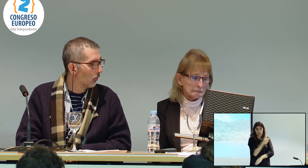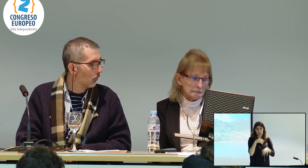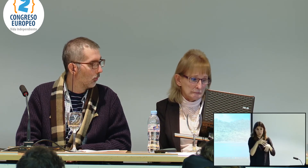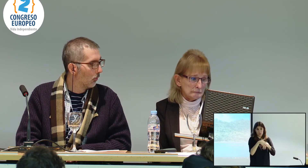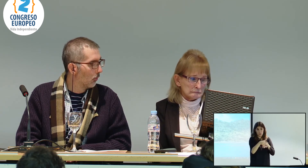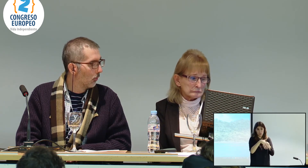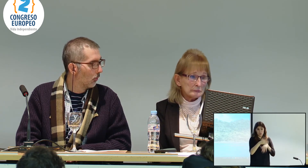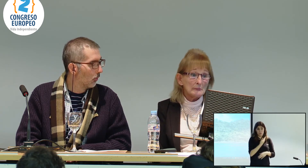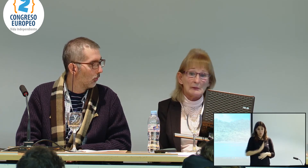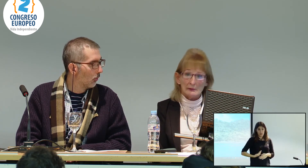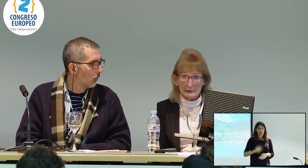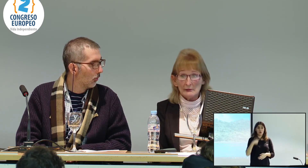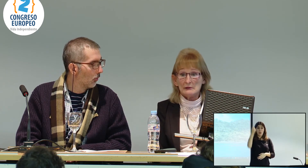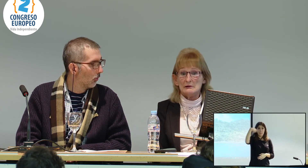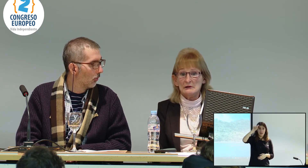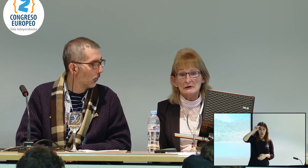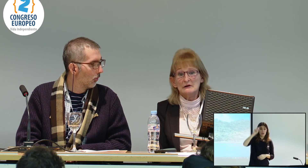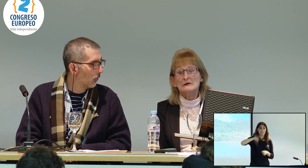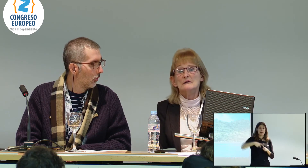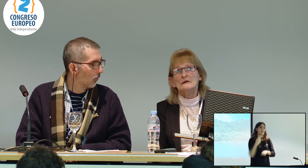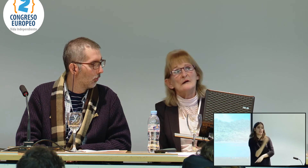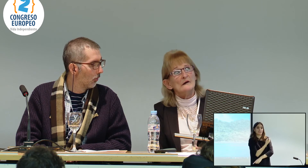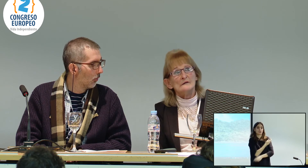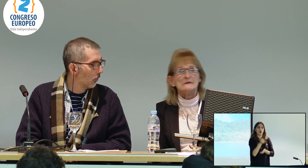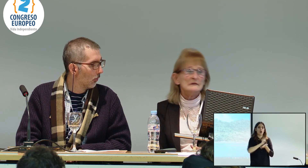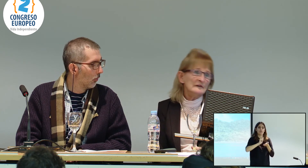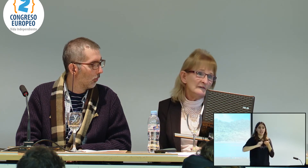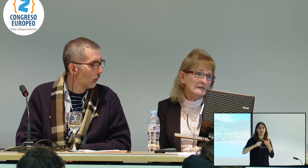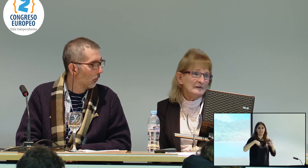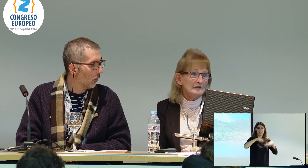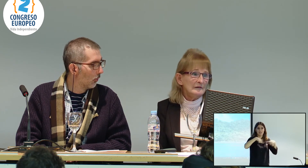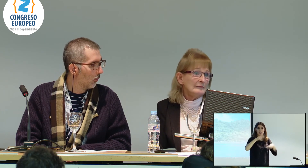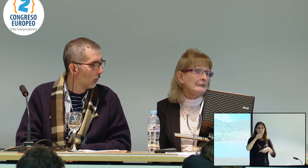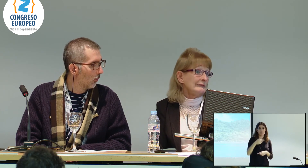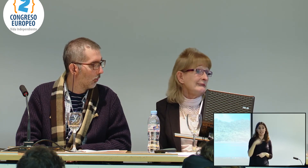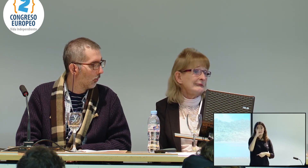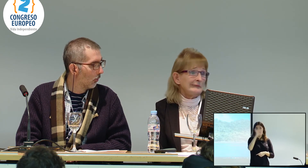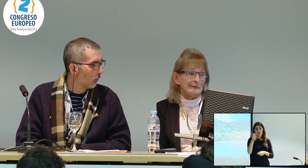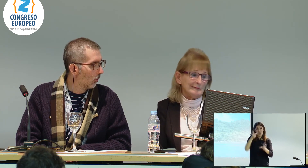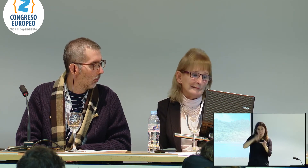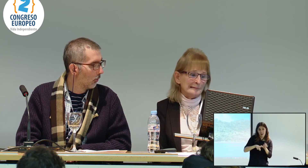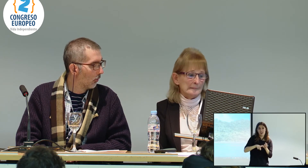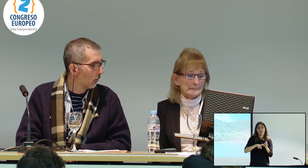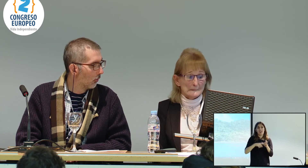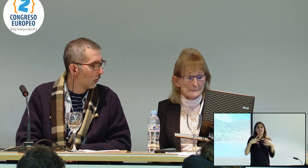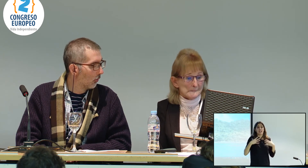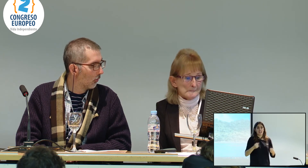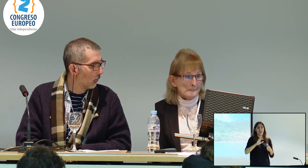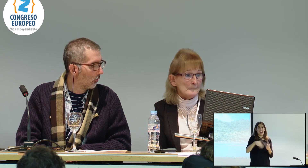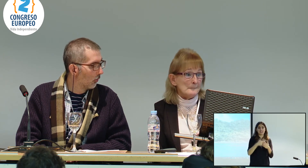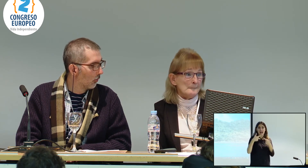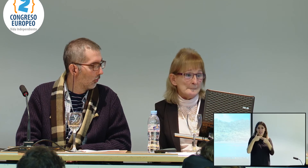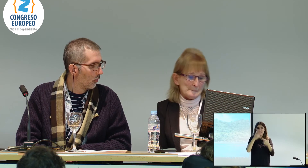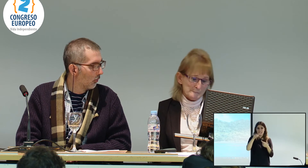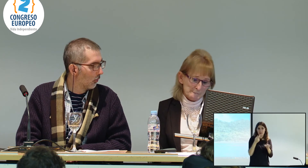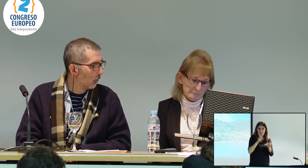propiedad, empadronarme y registrarme en las oficinas de tráfico, en la seguridad social, sanidad, hasta en Hacienda.